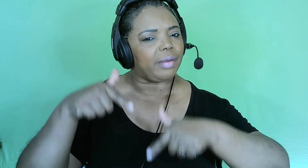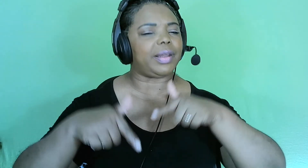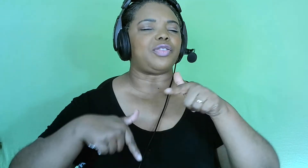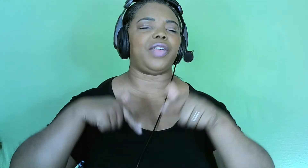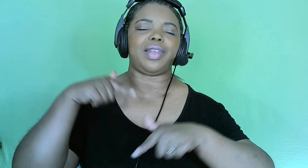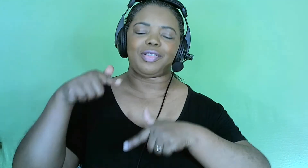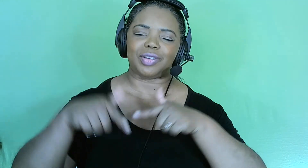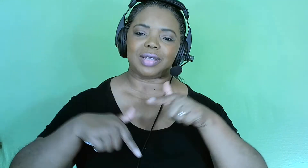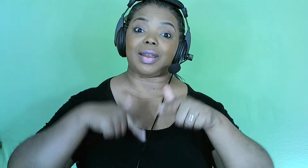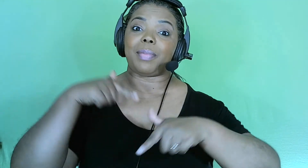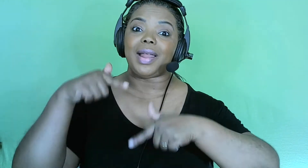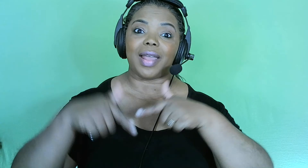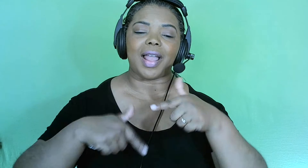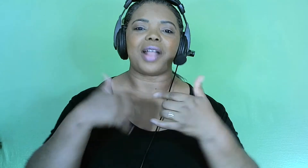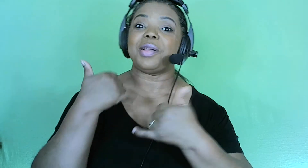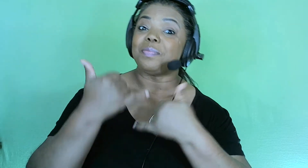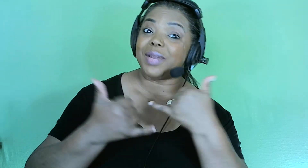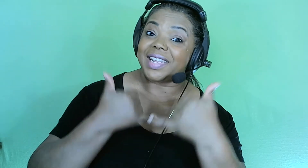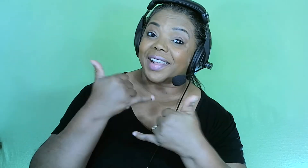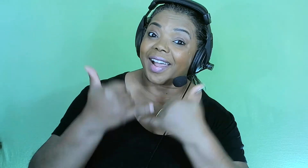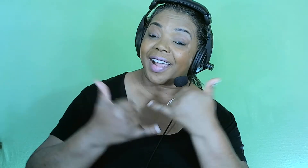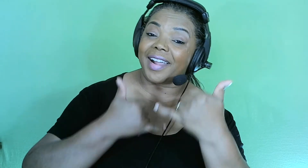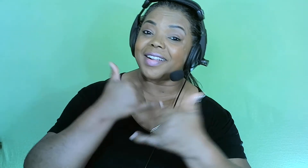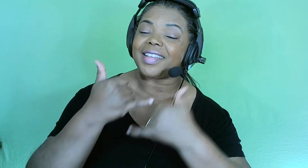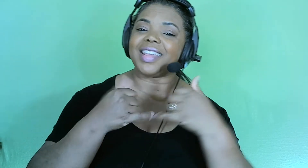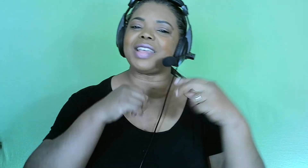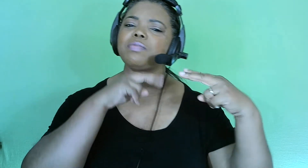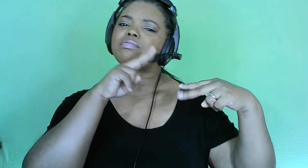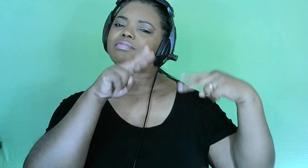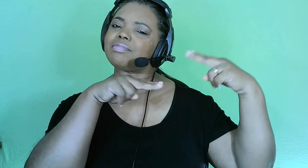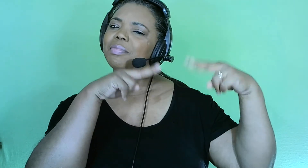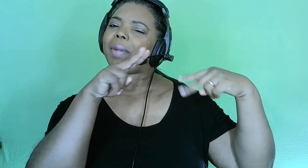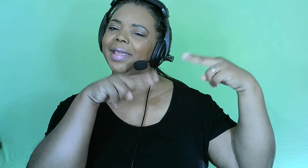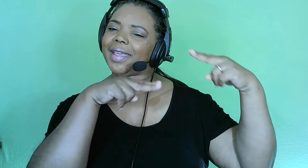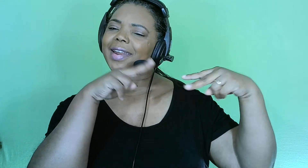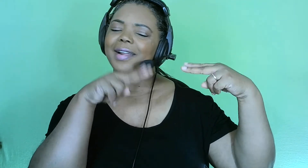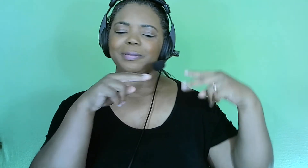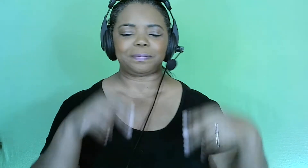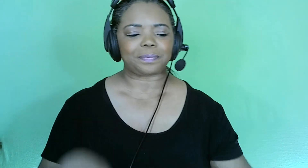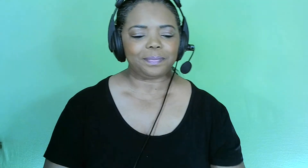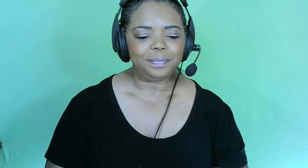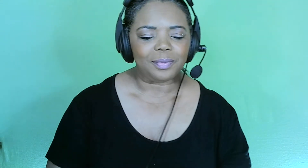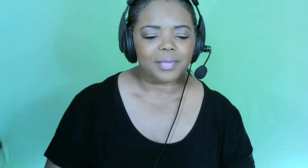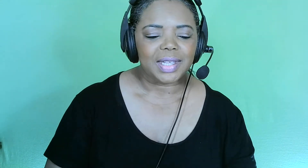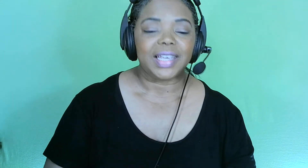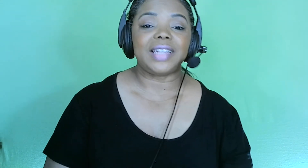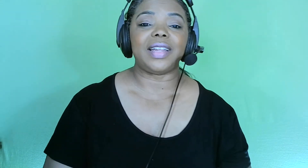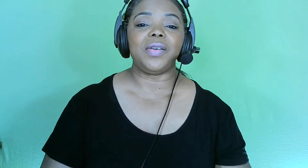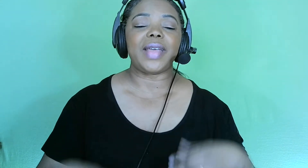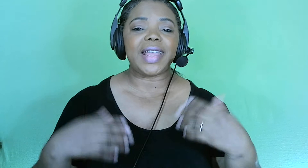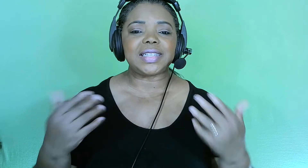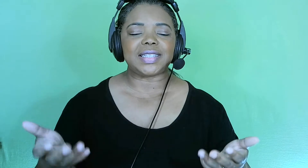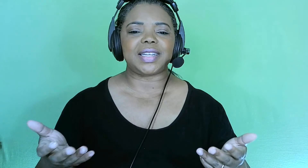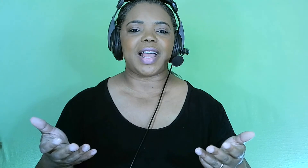olha, diferente, né? Trabalhar, brincar e paquerar. Então, esses sinais que